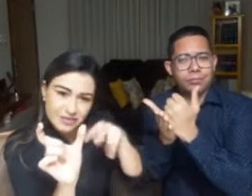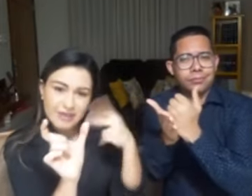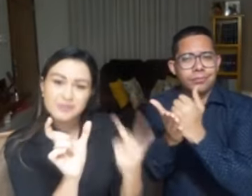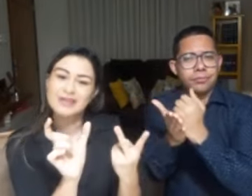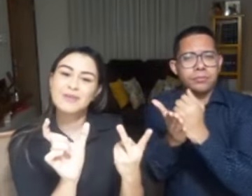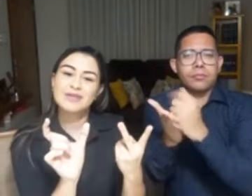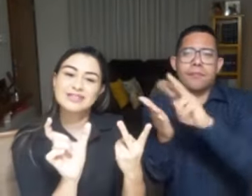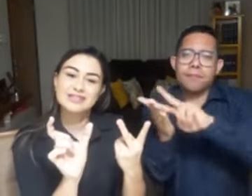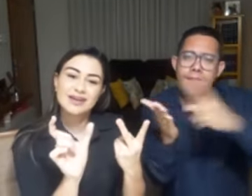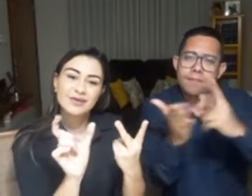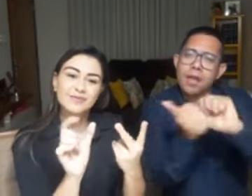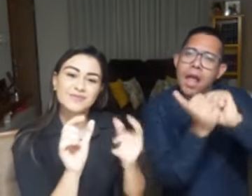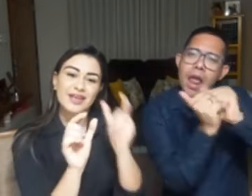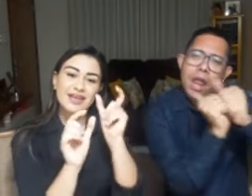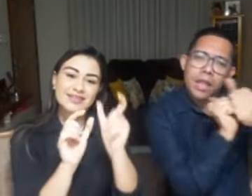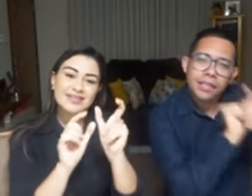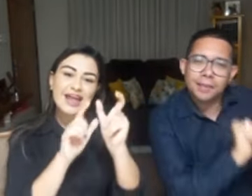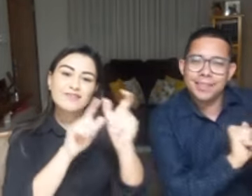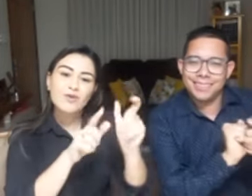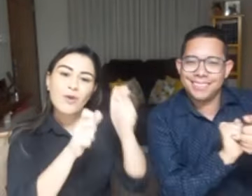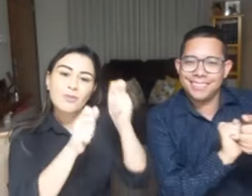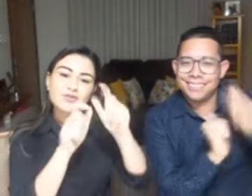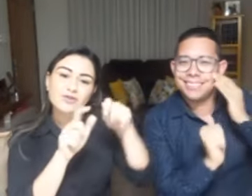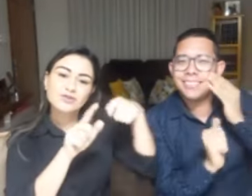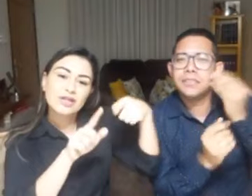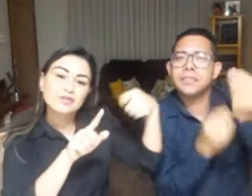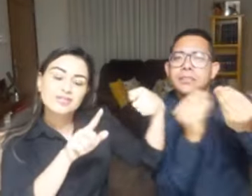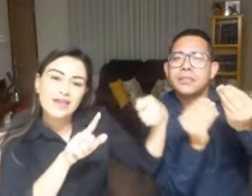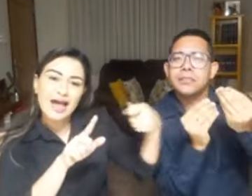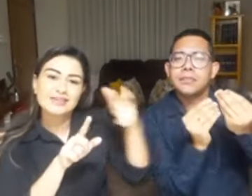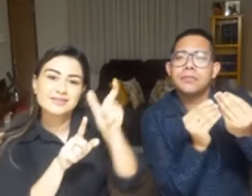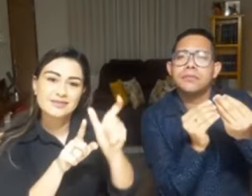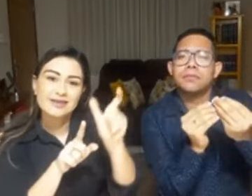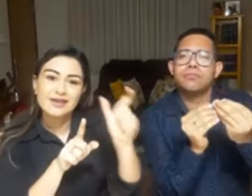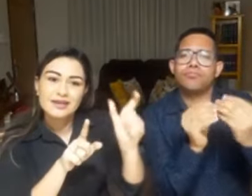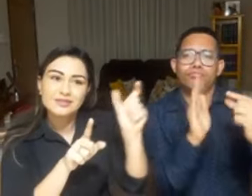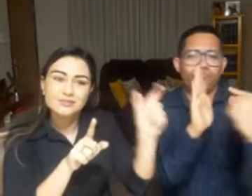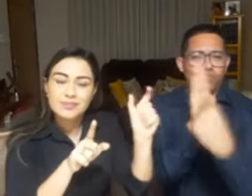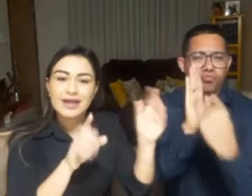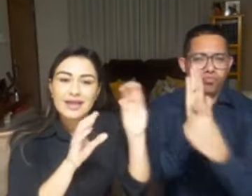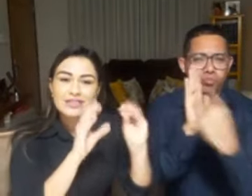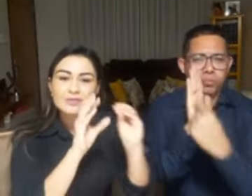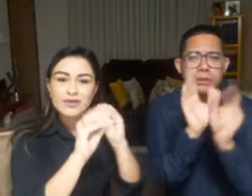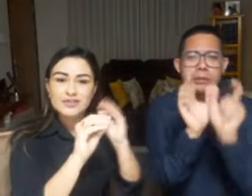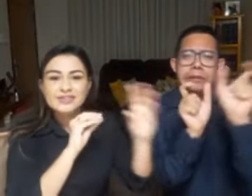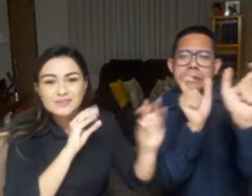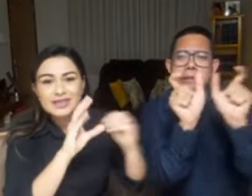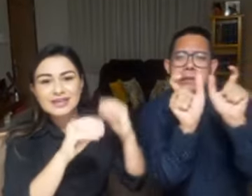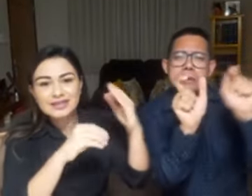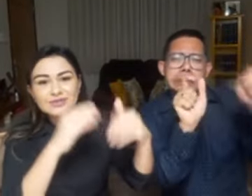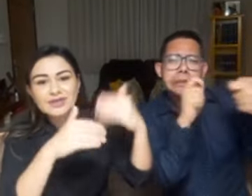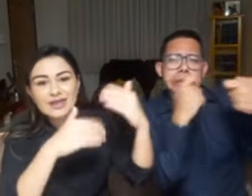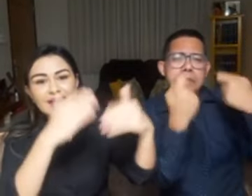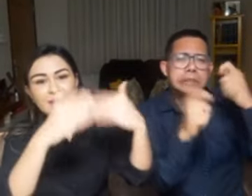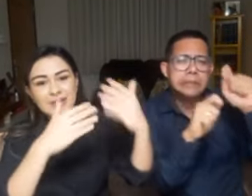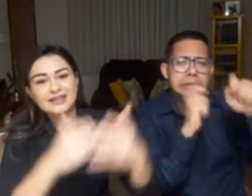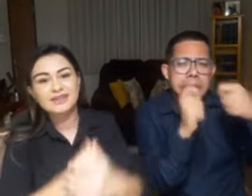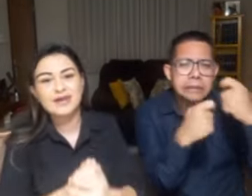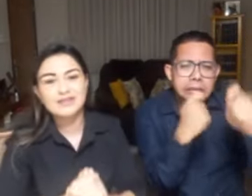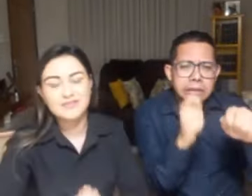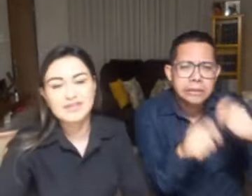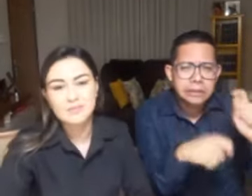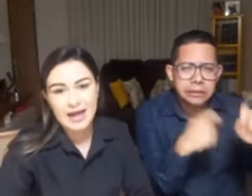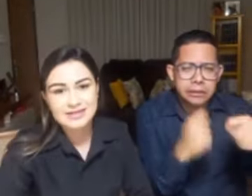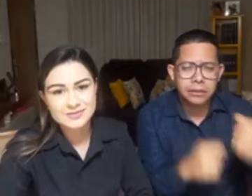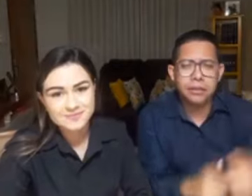A gente faz uma adaptação e escreve como se fosse usando os sinais, para que eles possam ir assimilando e aí aprendendo